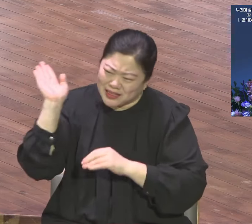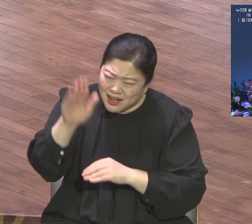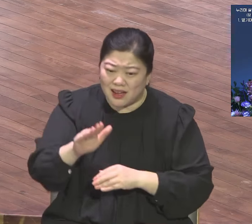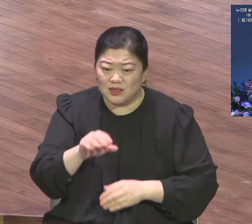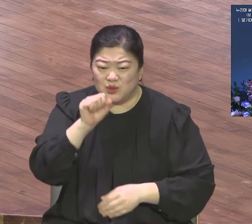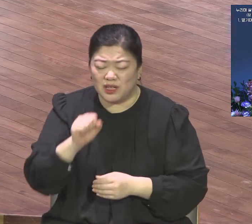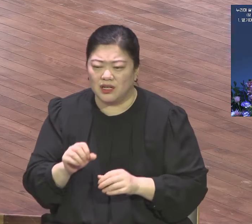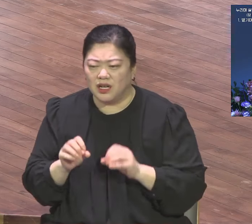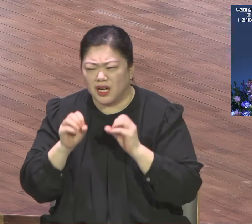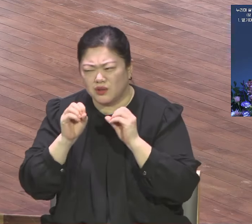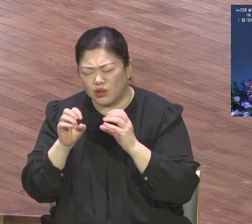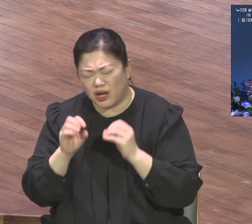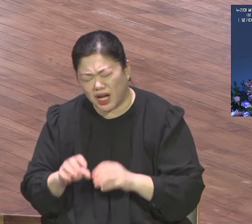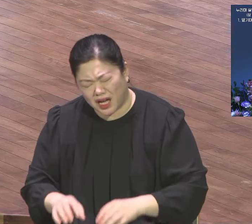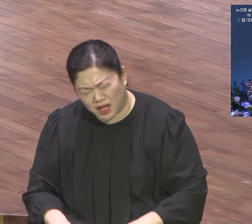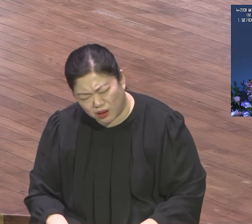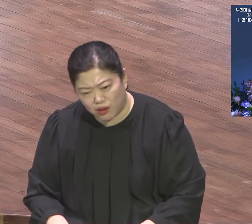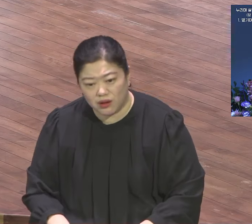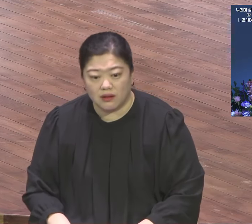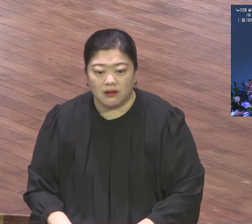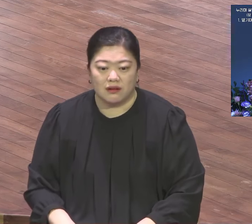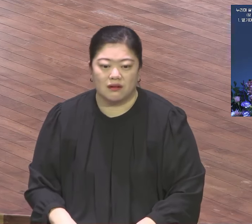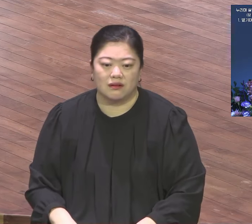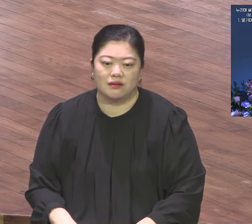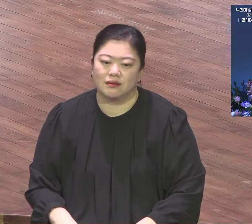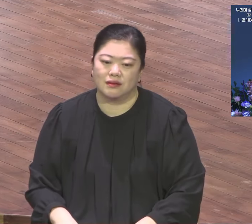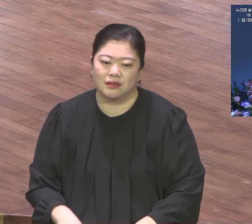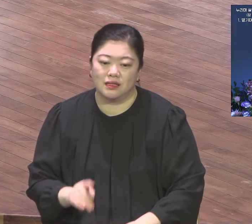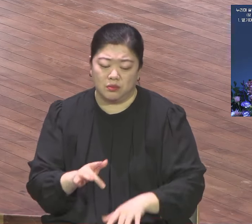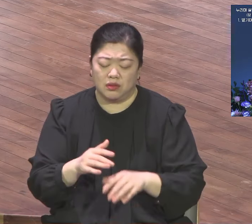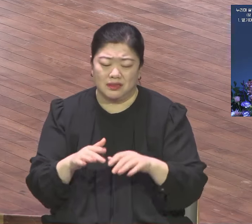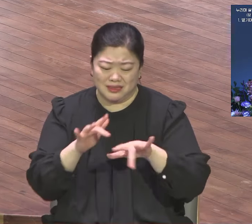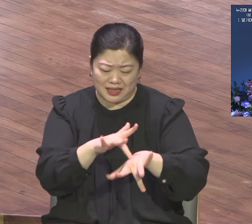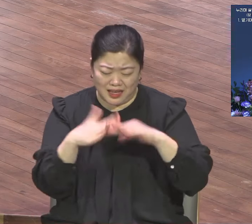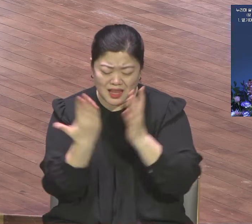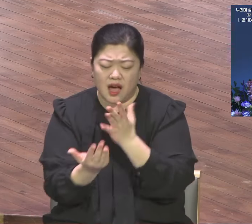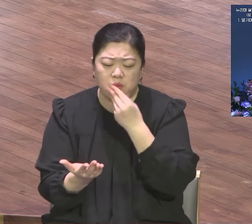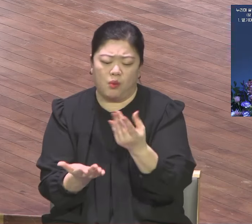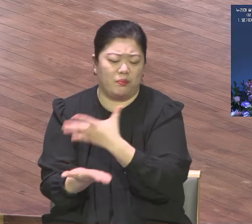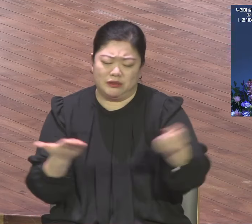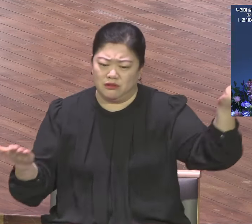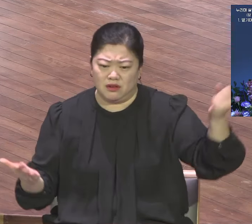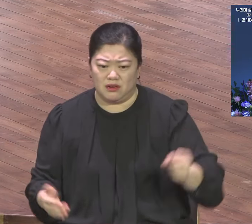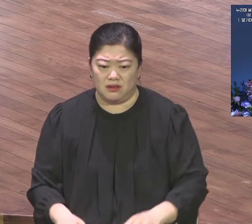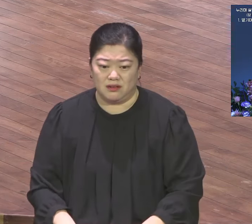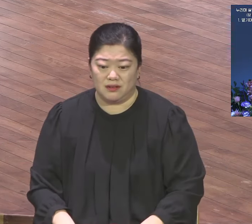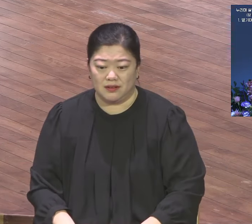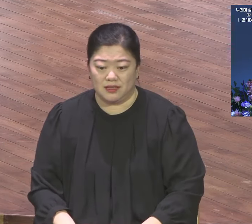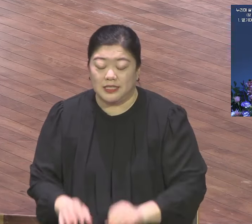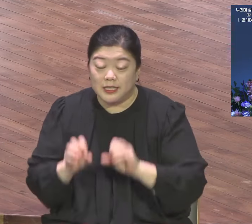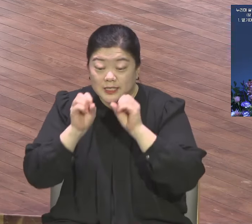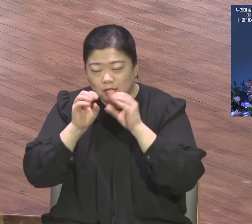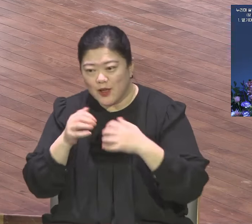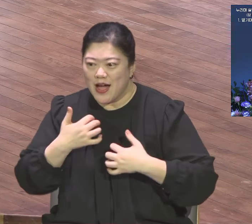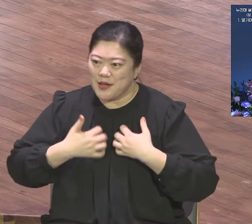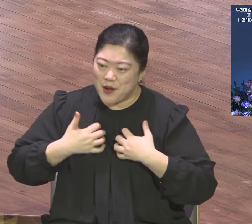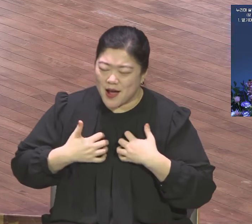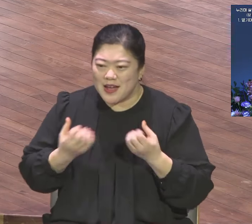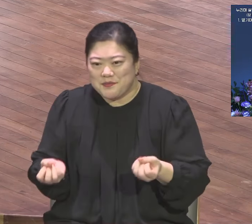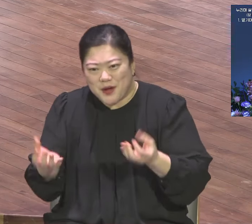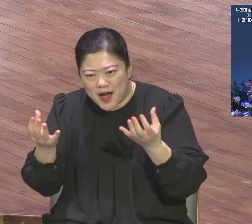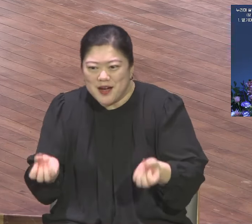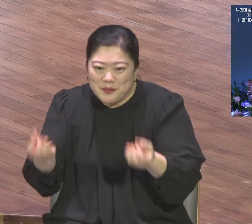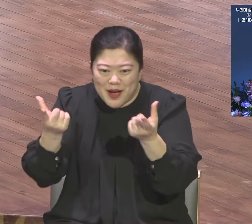아, 나를 위해서 하나님이 또 내게 말씀하시는구나. 그리고 축제, 축제. 전도 축제. 교회가 축제가 돼야